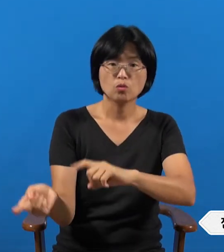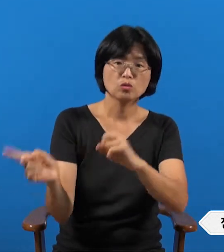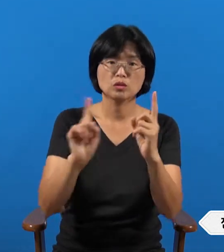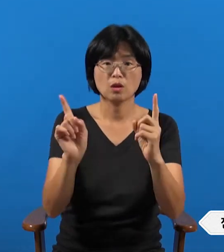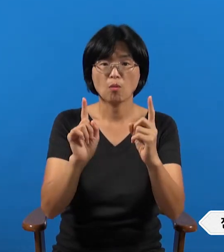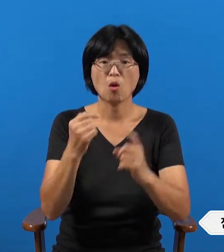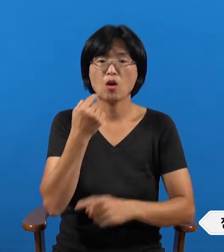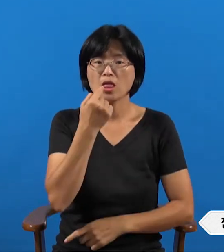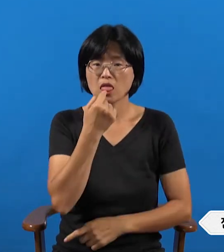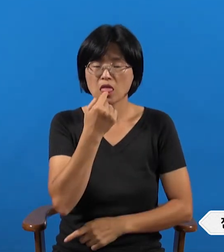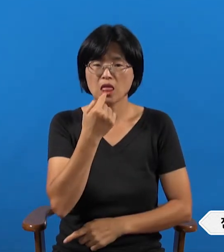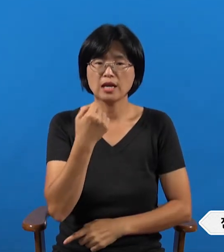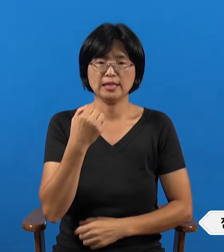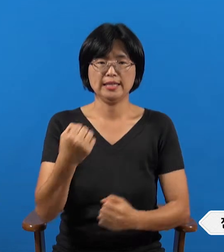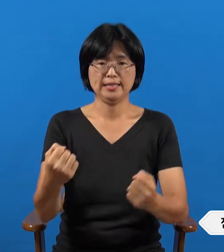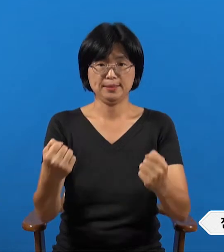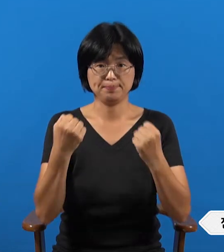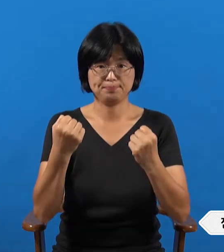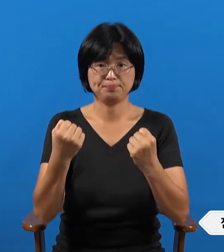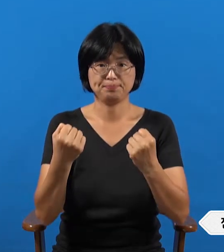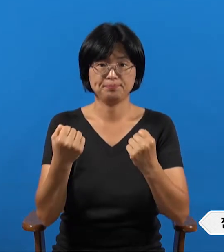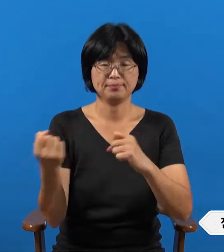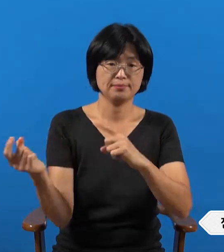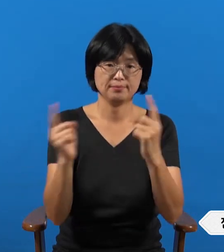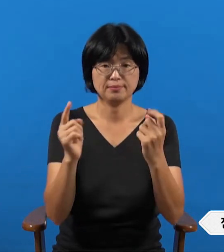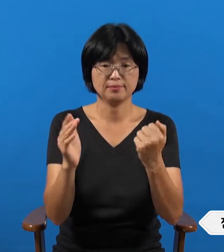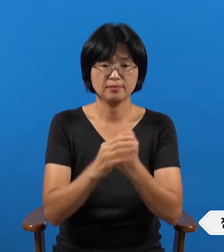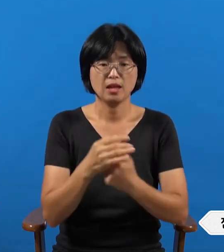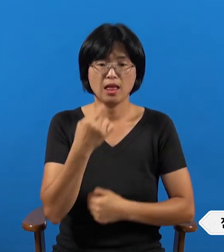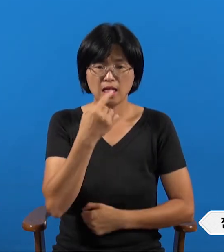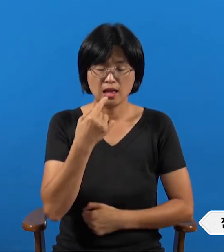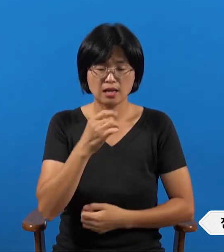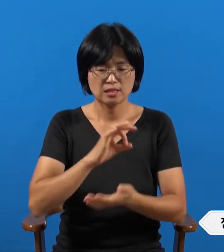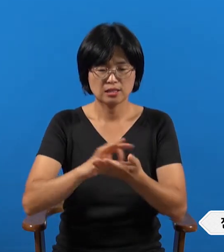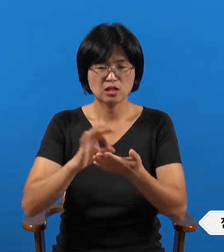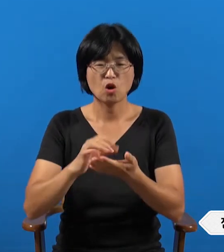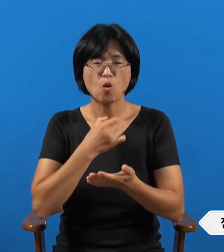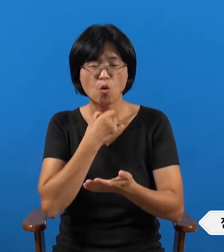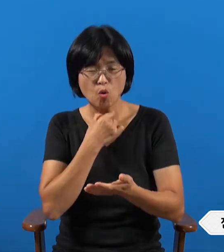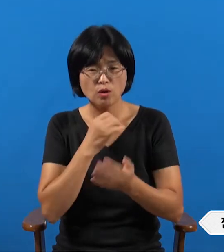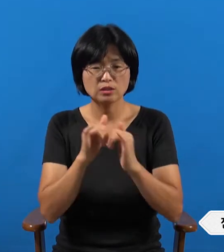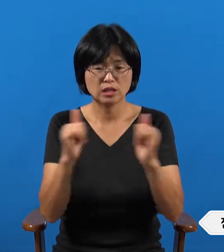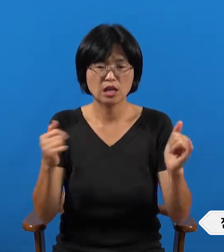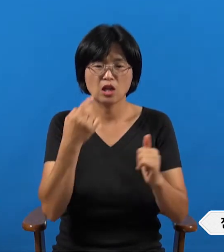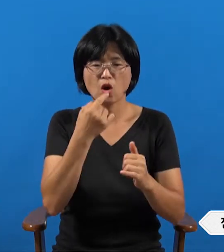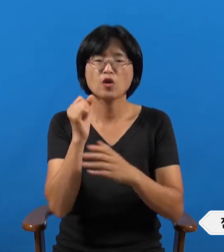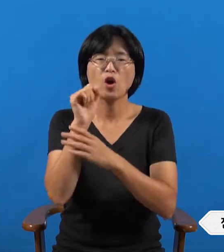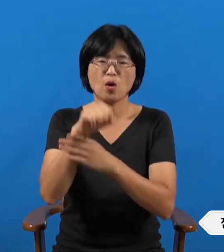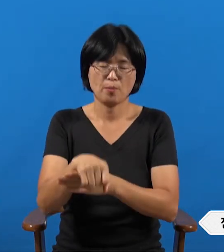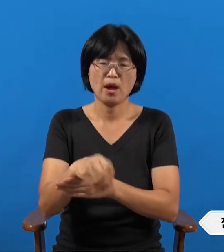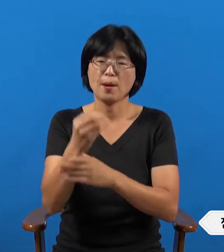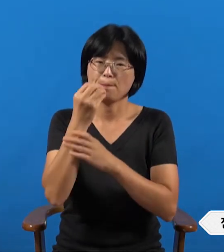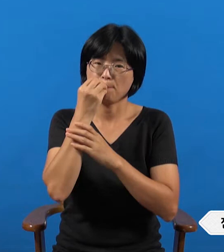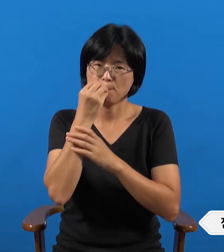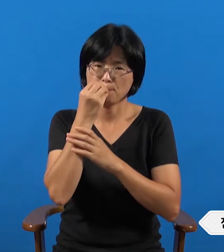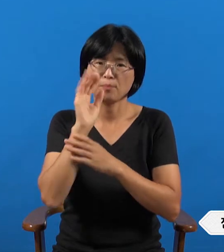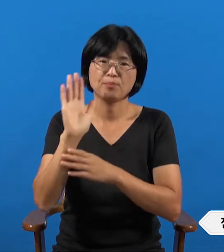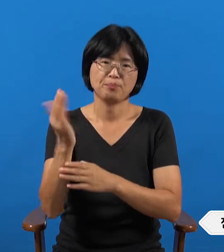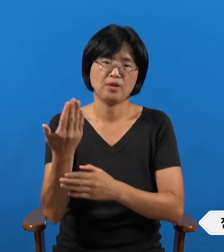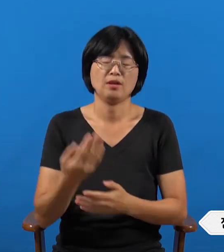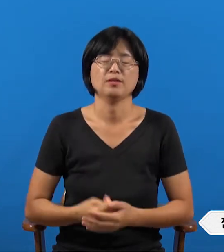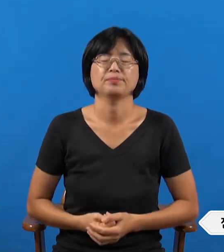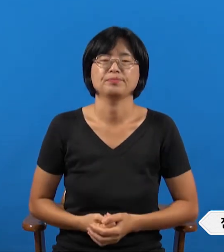죽고 사는 것이 혀의 힘에 달렸나니 혀를 쓰기 좋아하는 자는 혀의 열매를